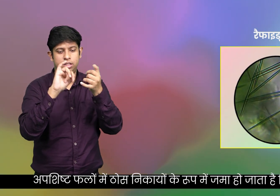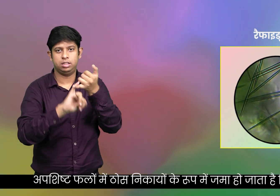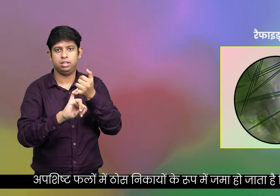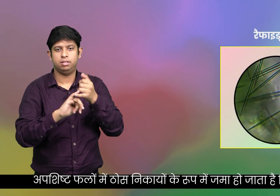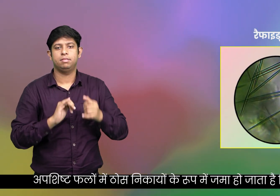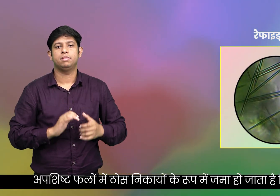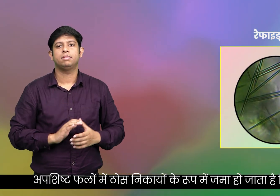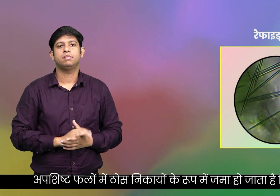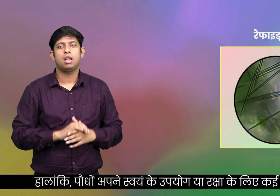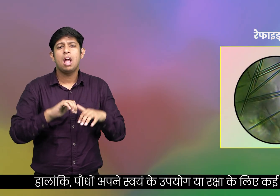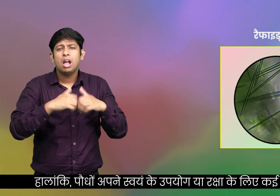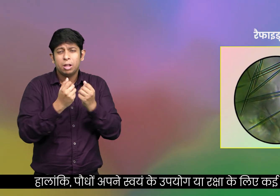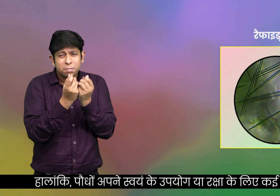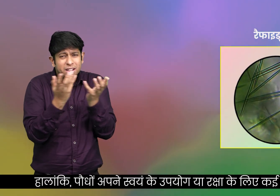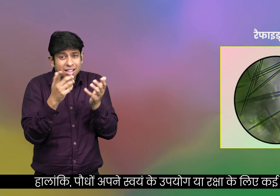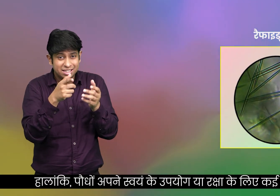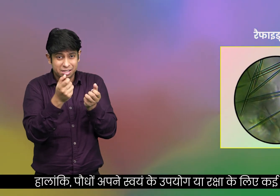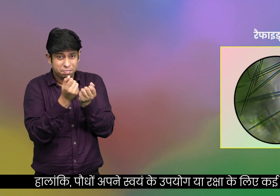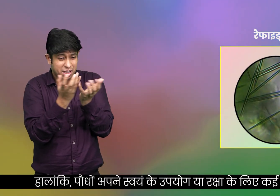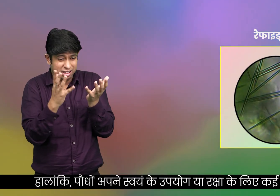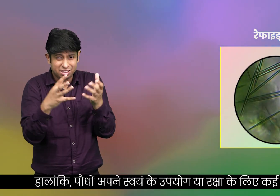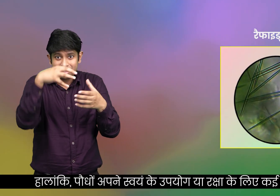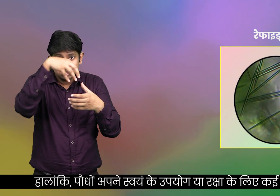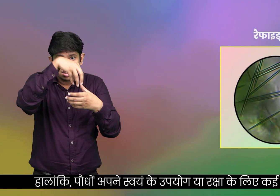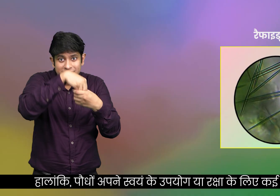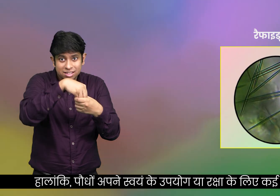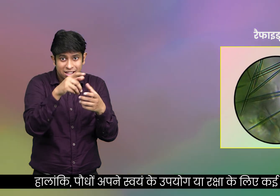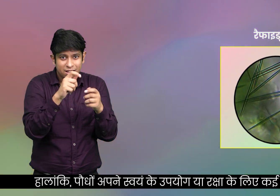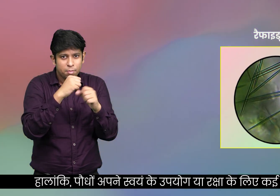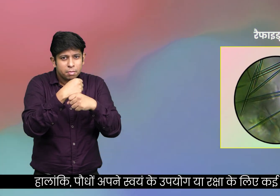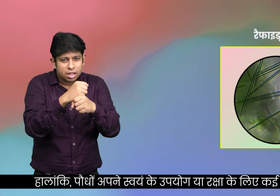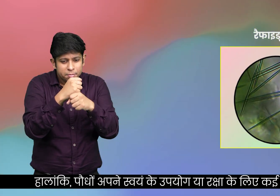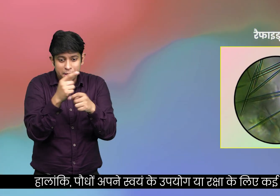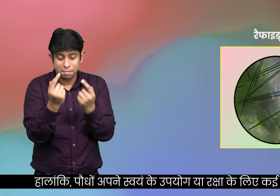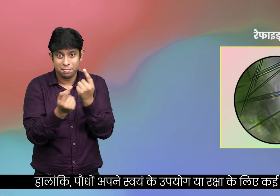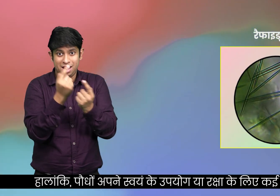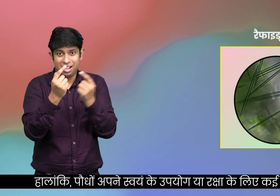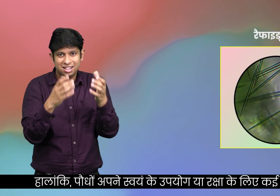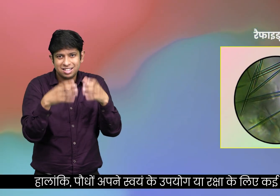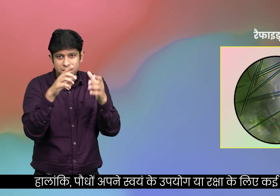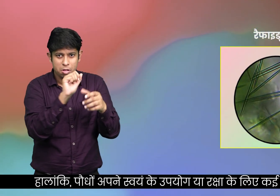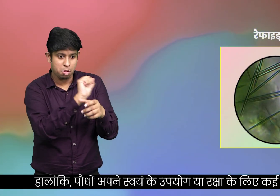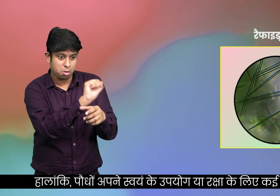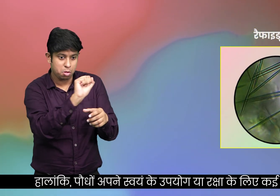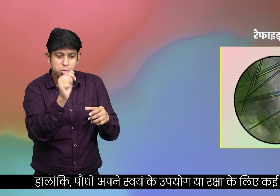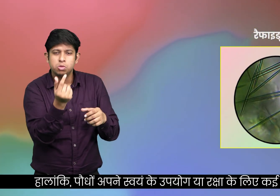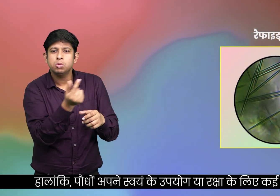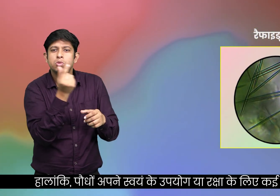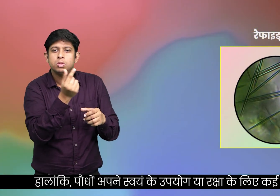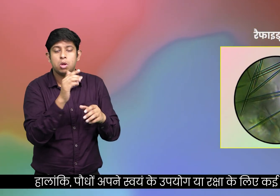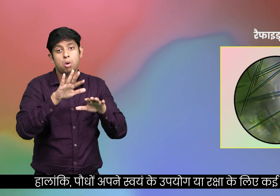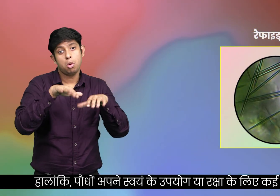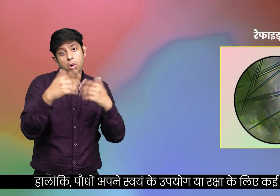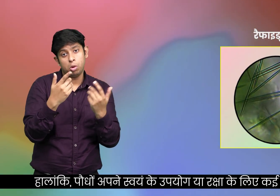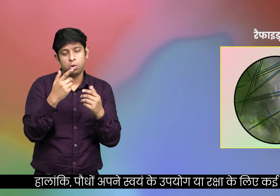है। हालांकि पौधे अपने स्वयं के उपयोग या रक्षा के लिए